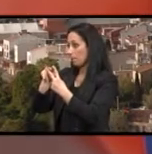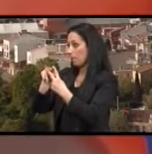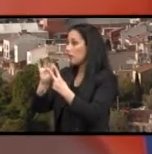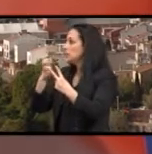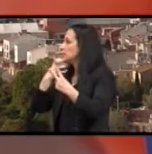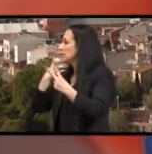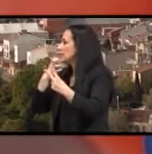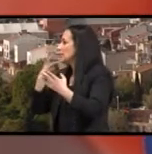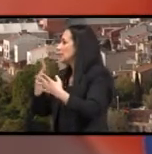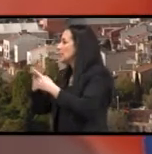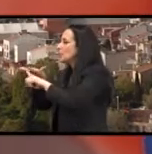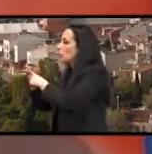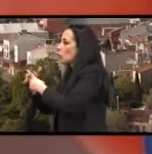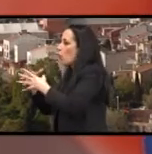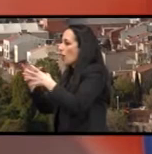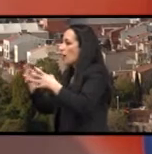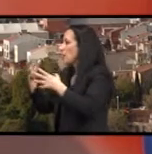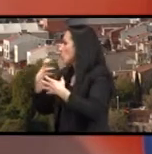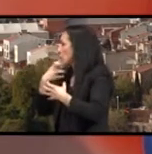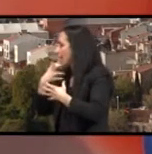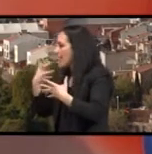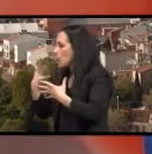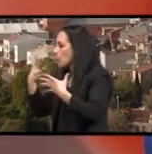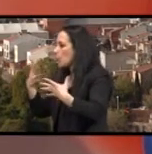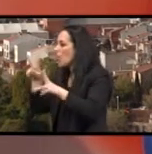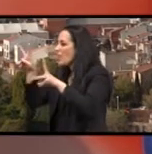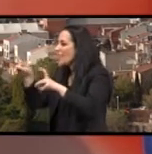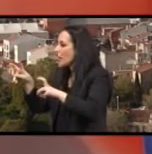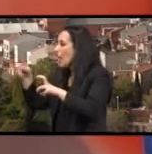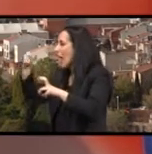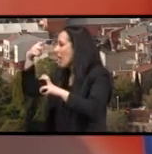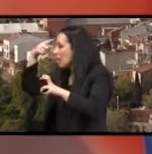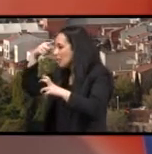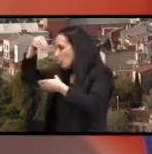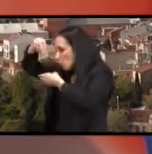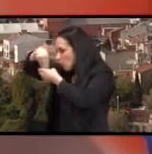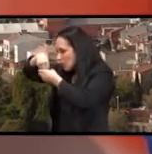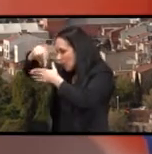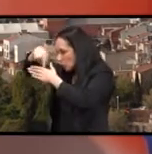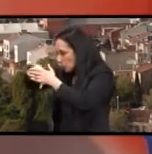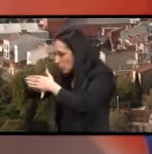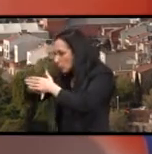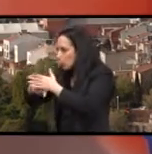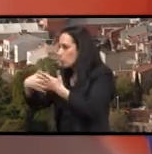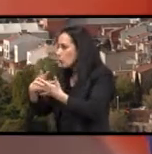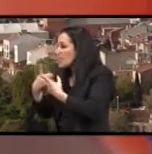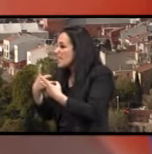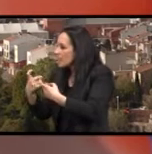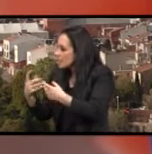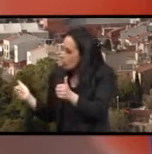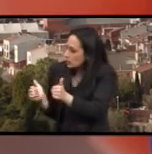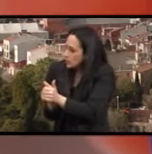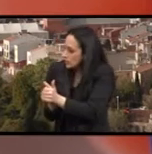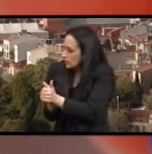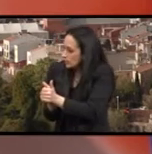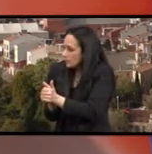molt greu, quan estem parlant de qüestions ja cognitives o que necessiten un acompanyament, que